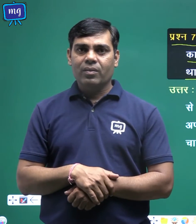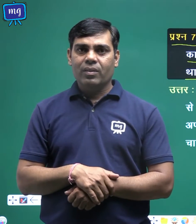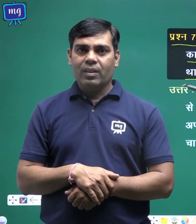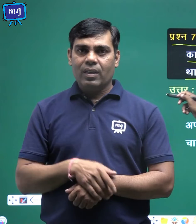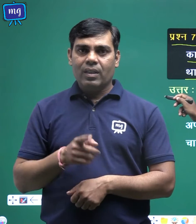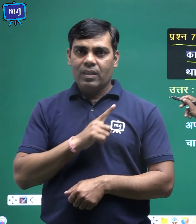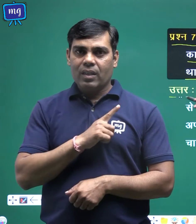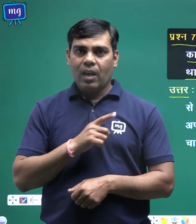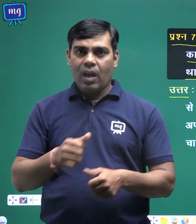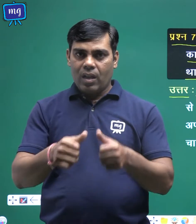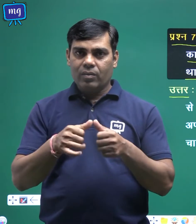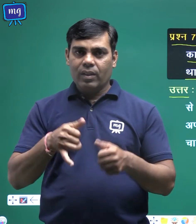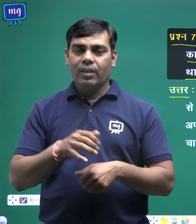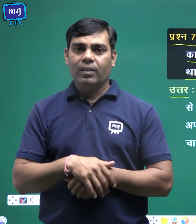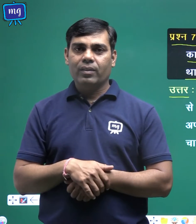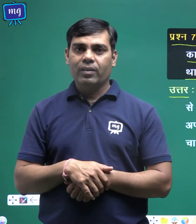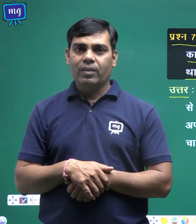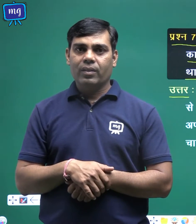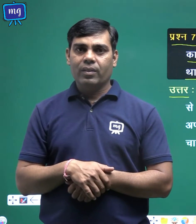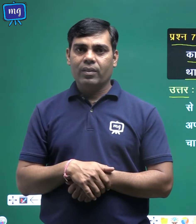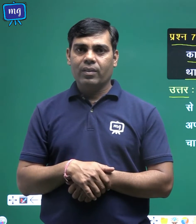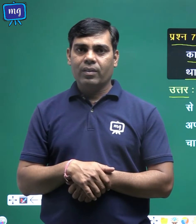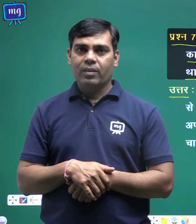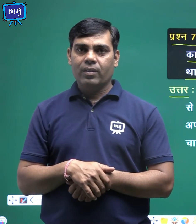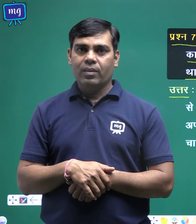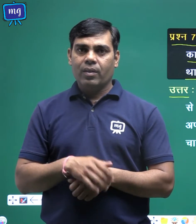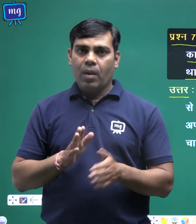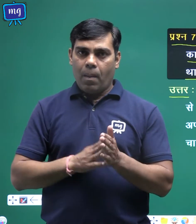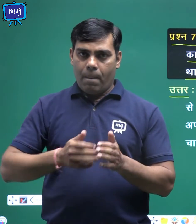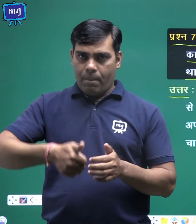इसका उत्तर है मंत्री की सूझबूझ